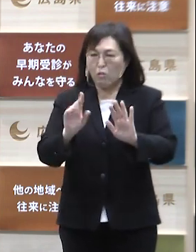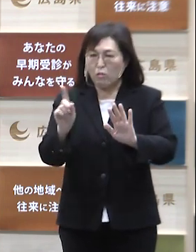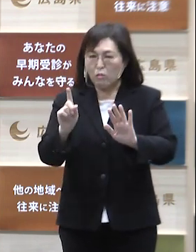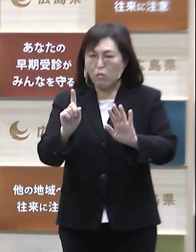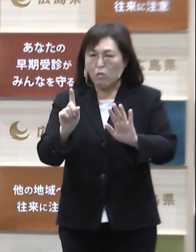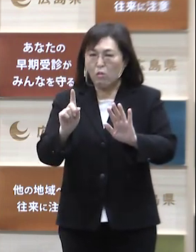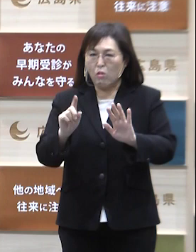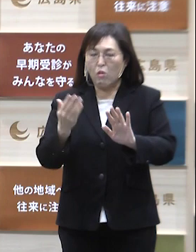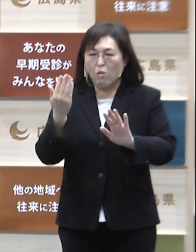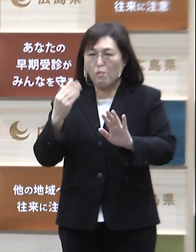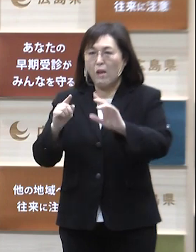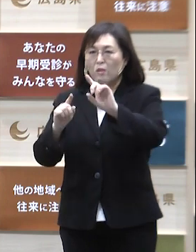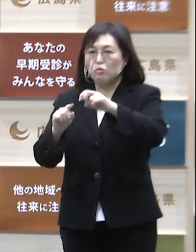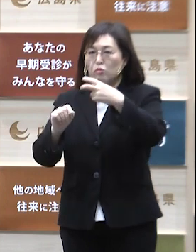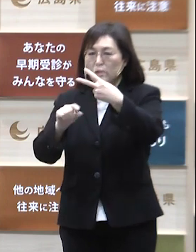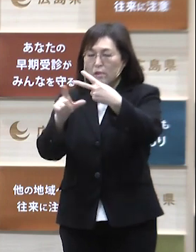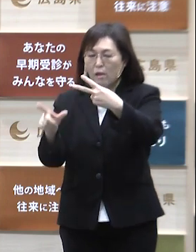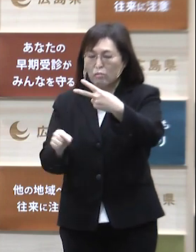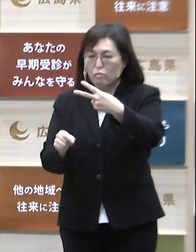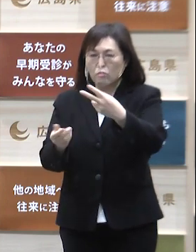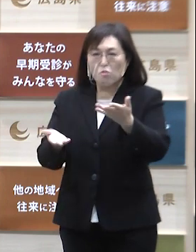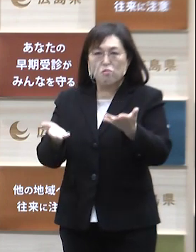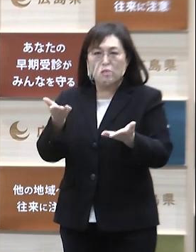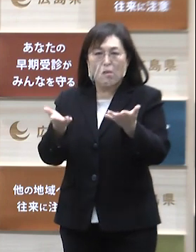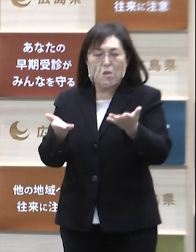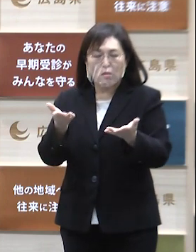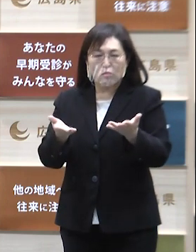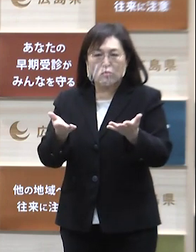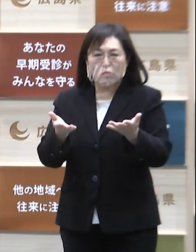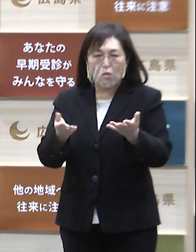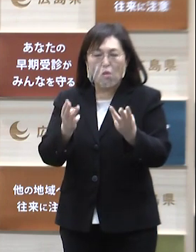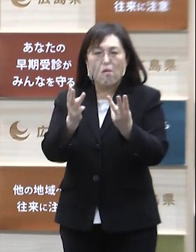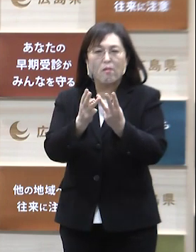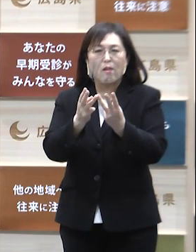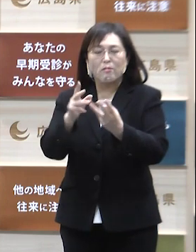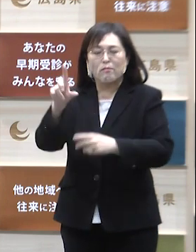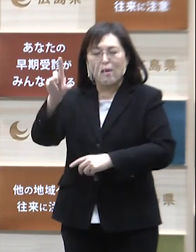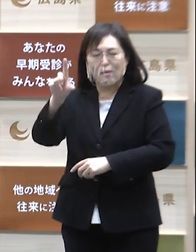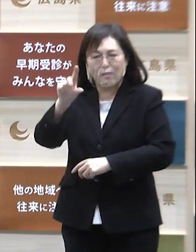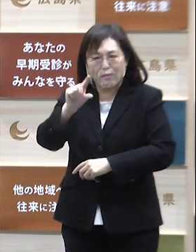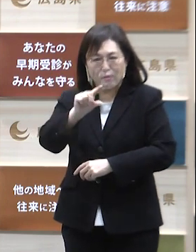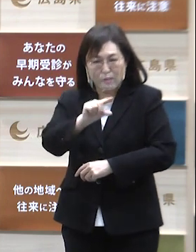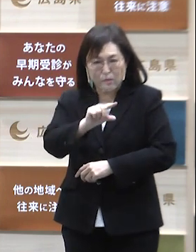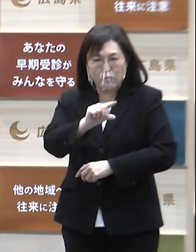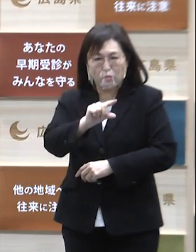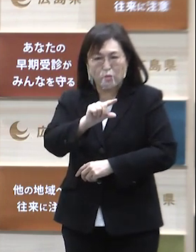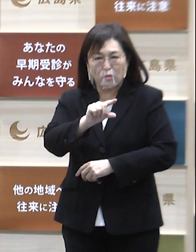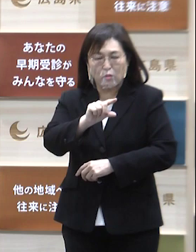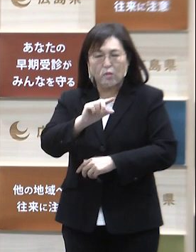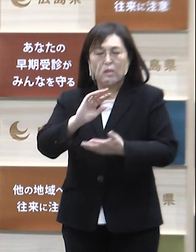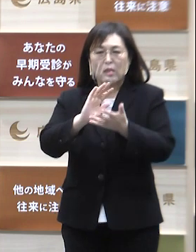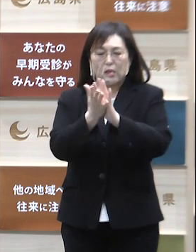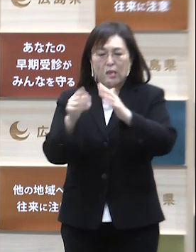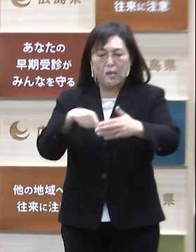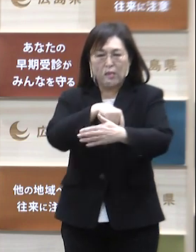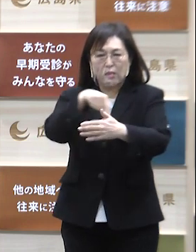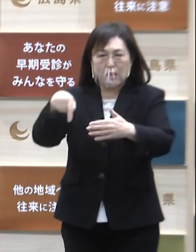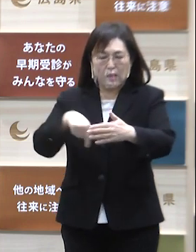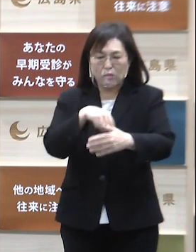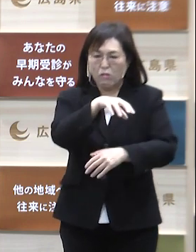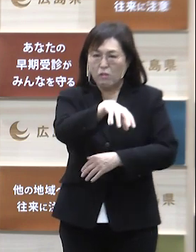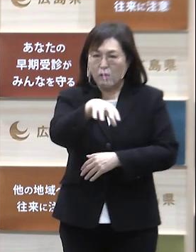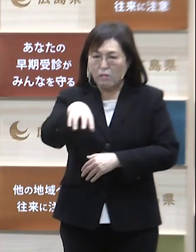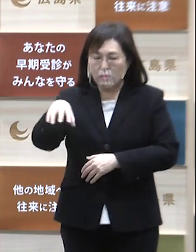に比べるとですね、減少傾向を見せているということになりますが、県内各地